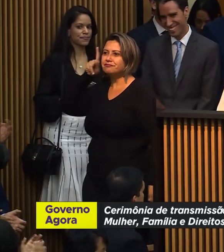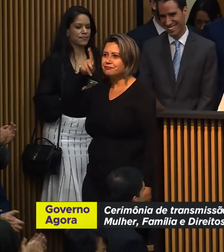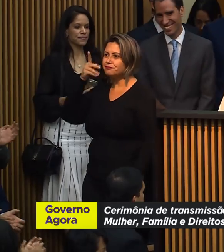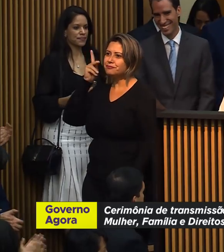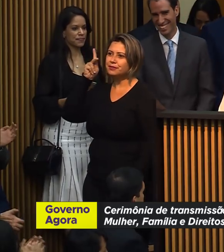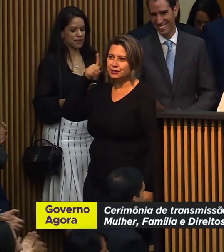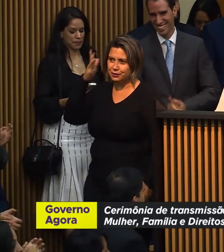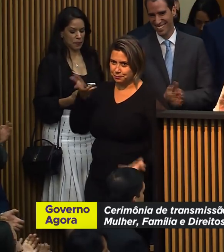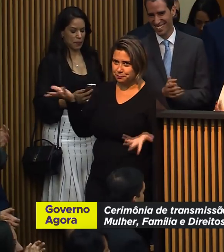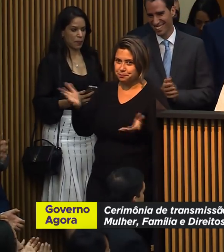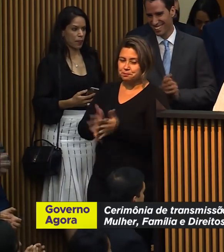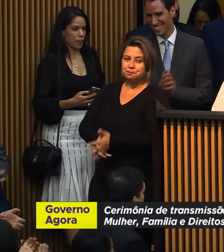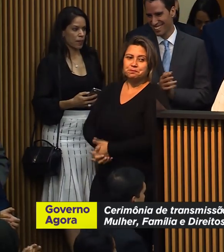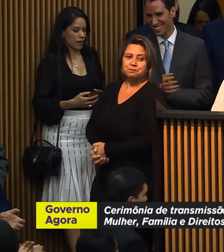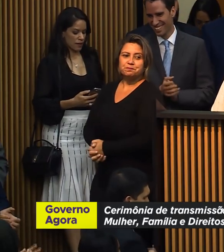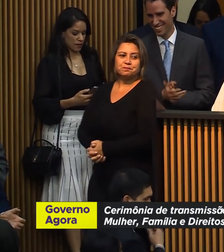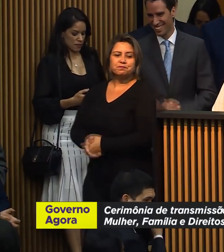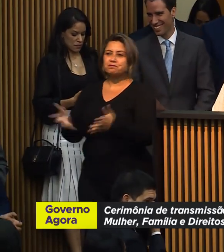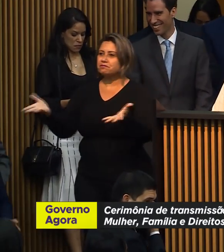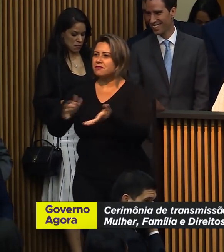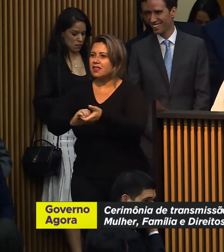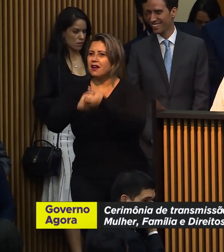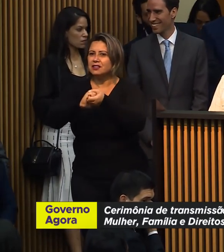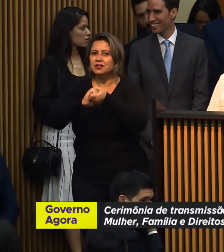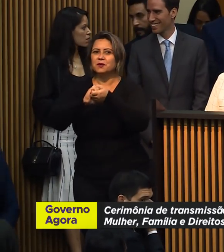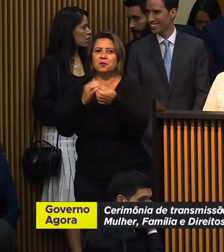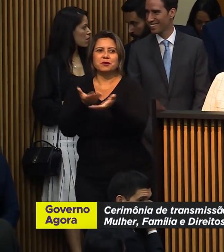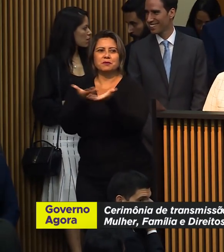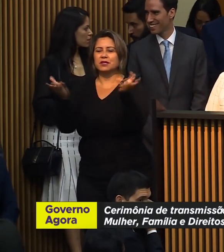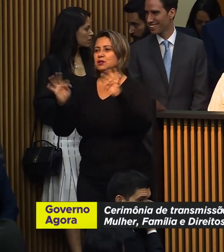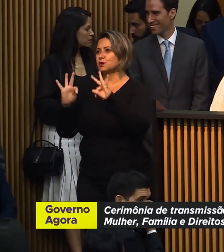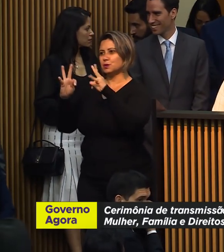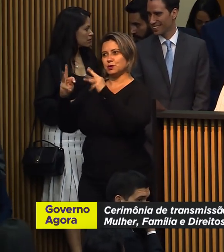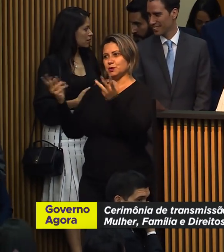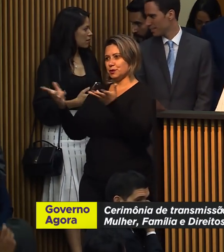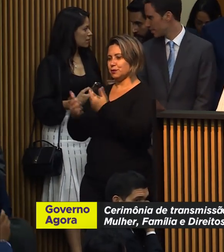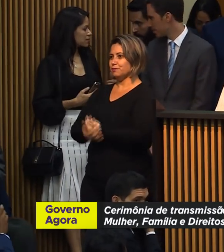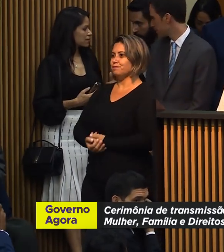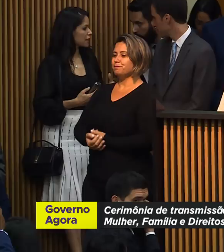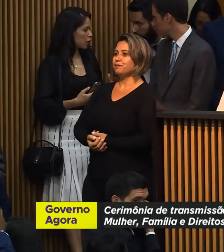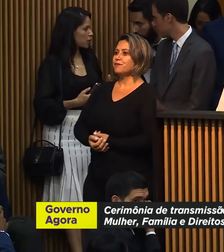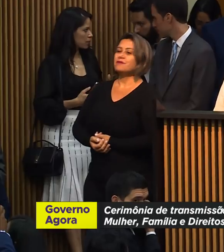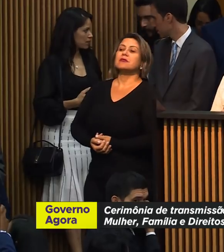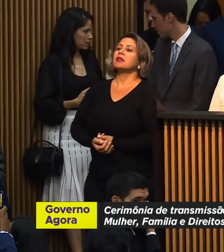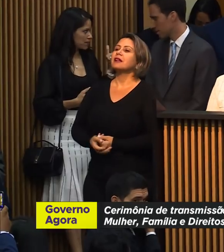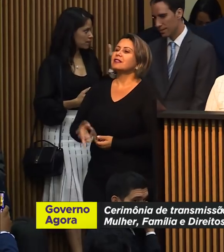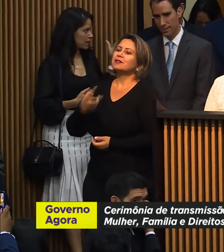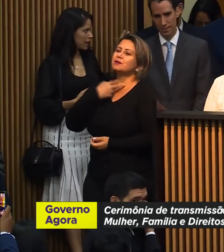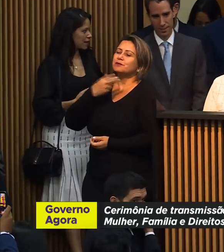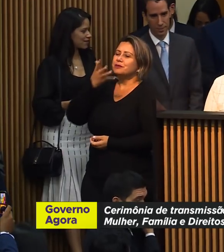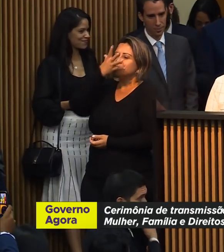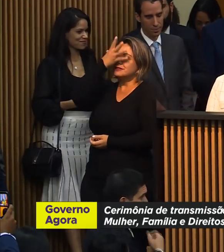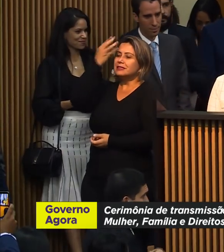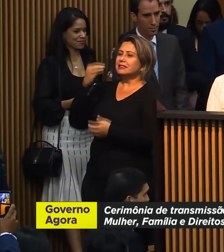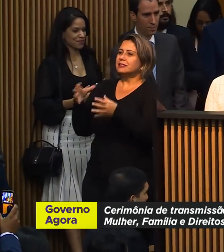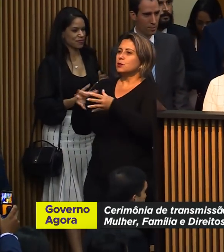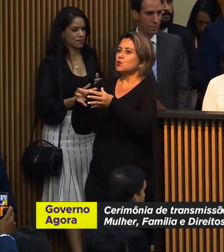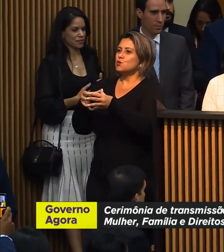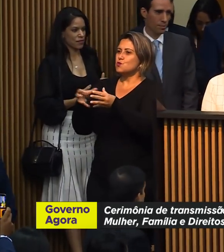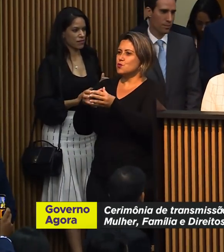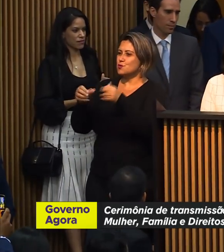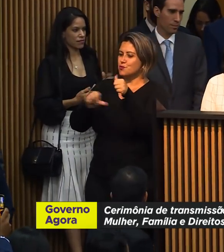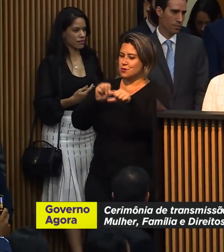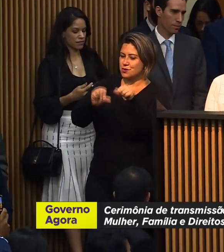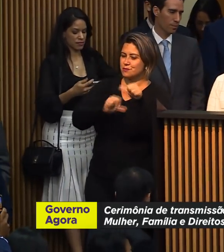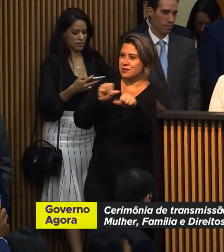todos vocês. Cumprimento a todos vocês. Não poderia deixar também de cumprimentar a equipe de transição